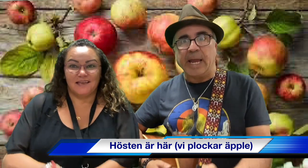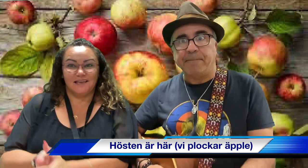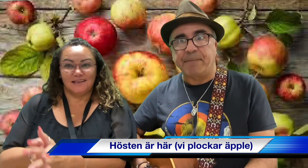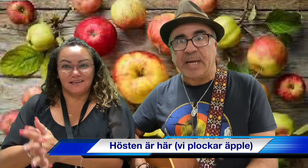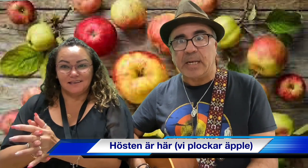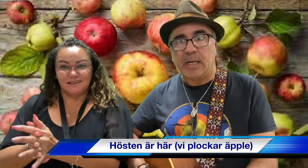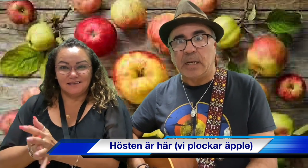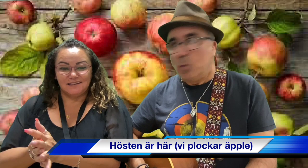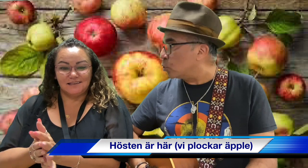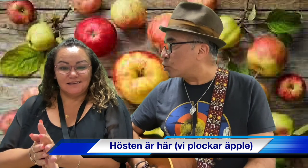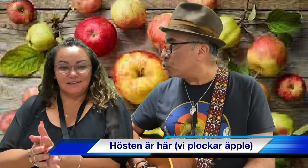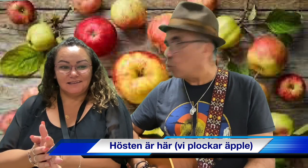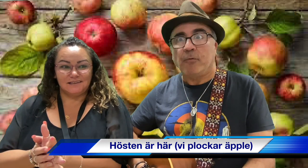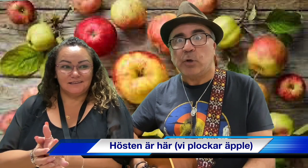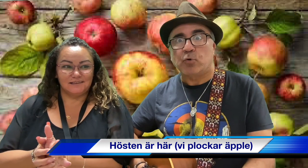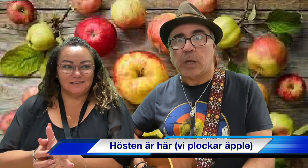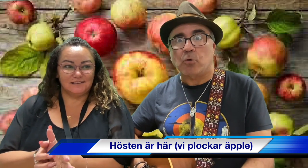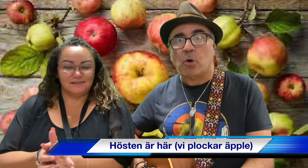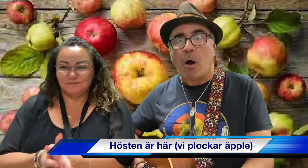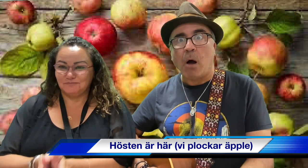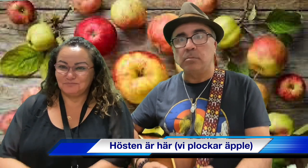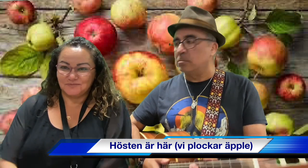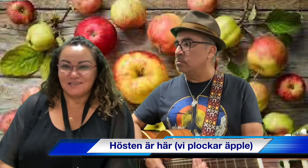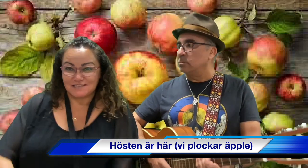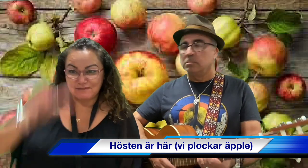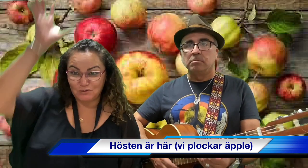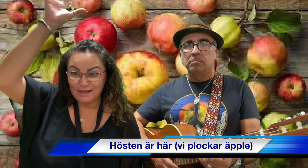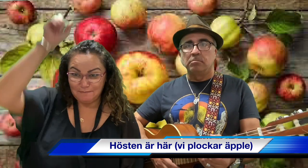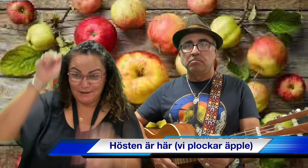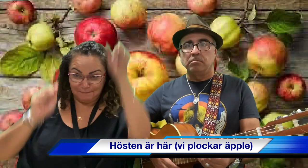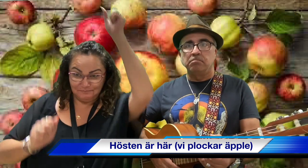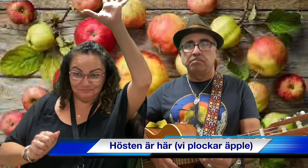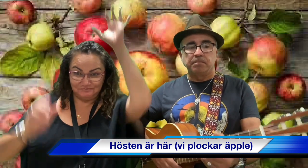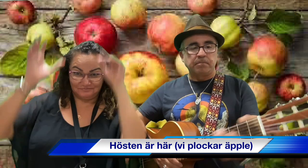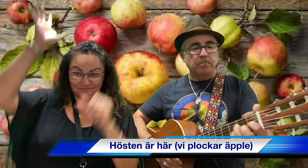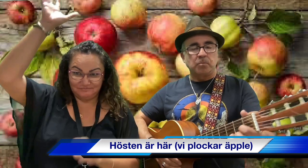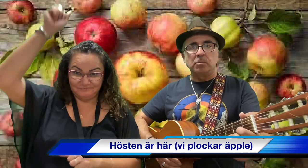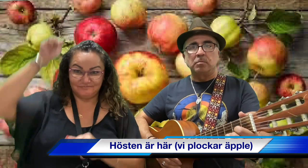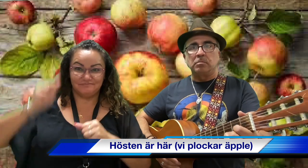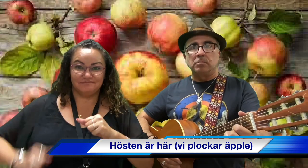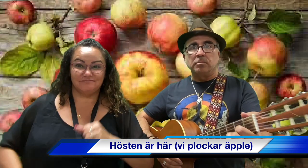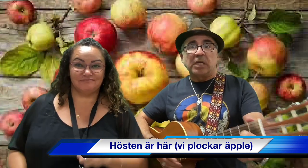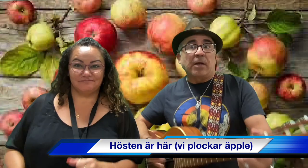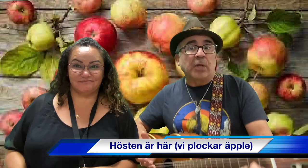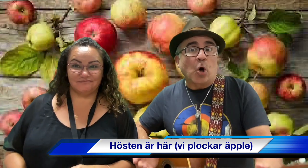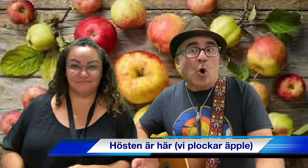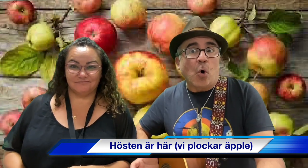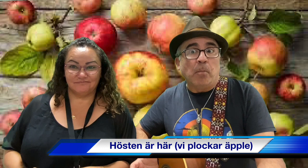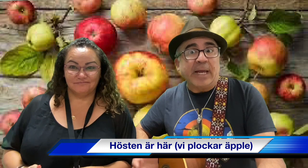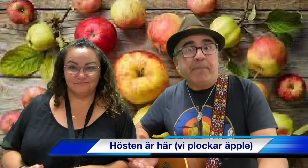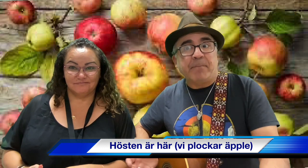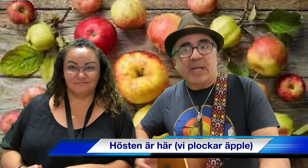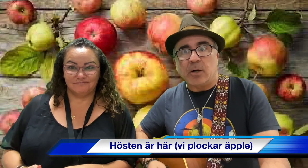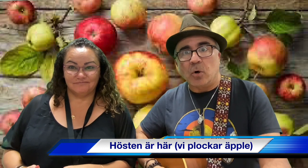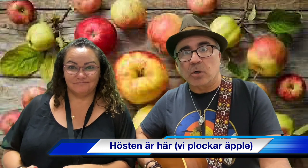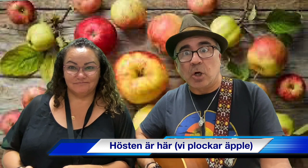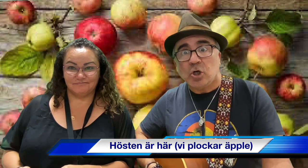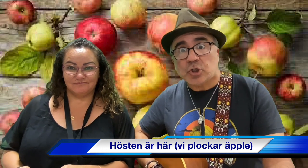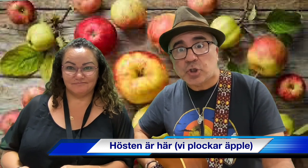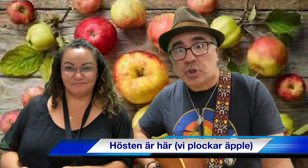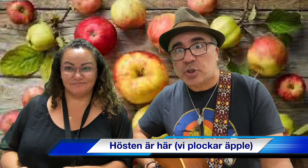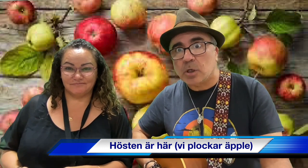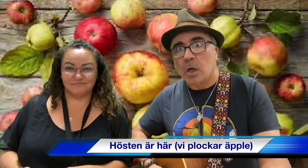Ok eppel mus. Ovi juta okso. Skal vi bloka eple. Det handla om eple